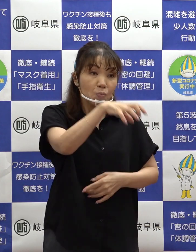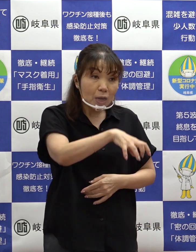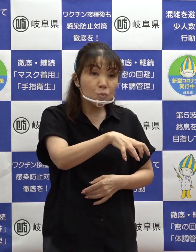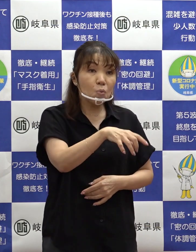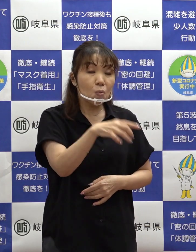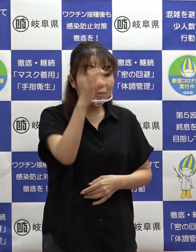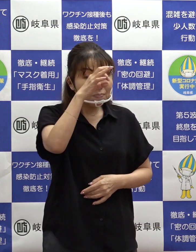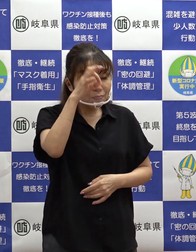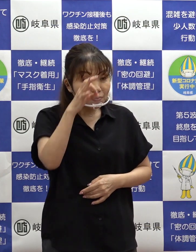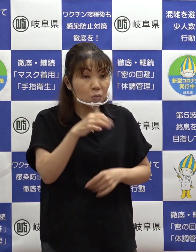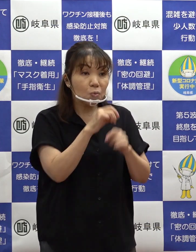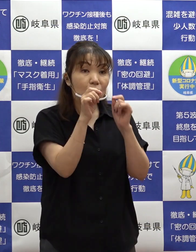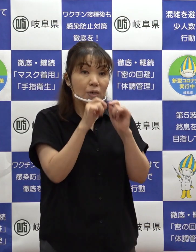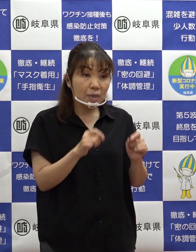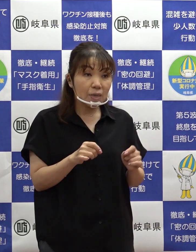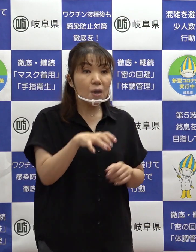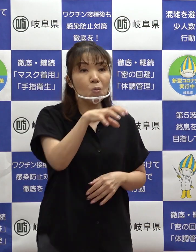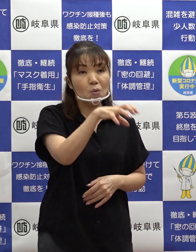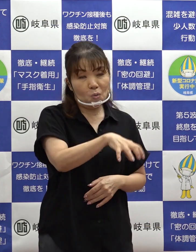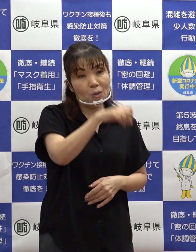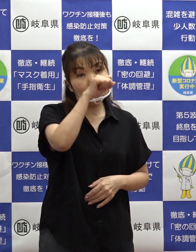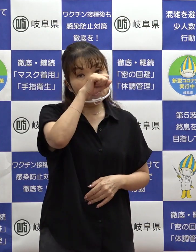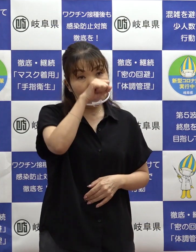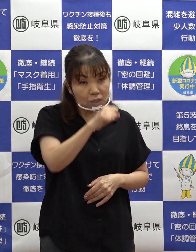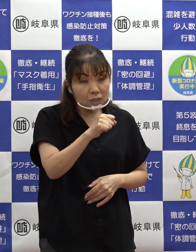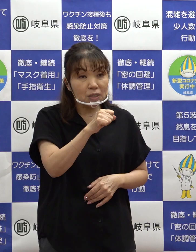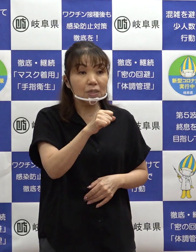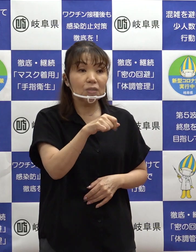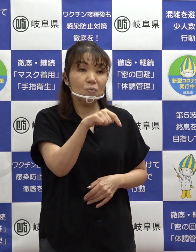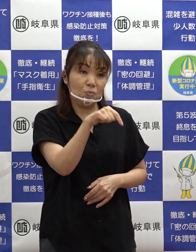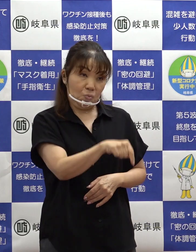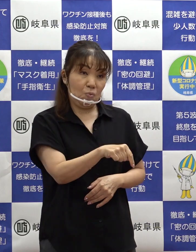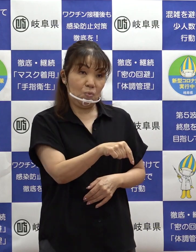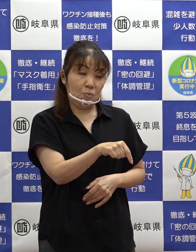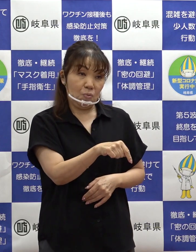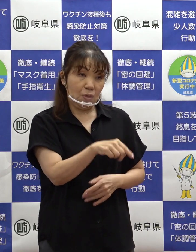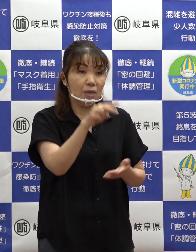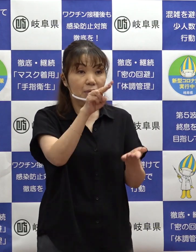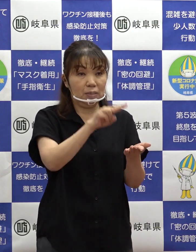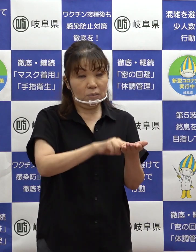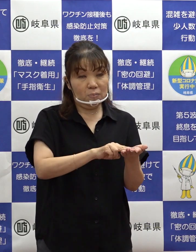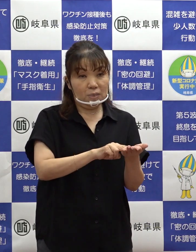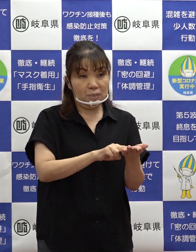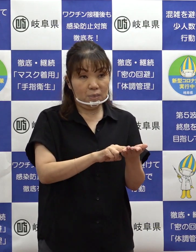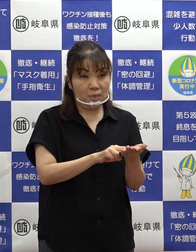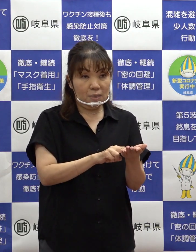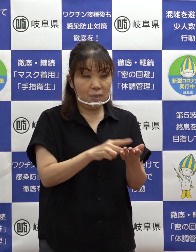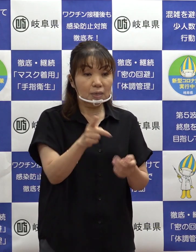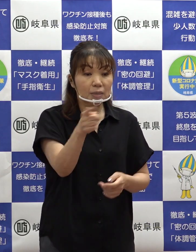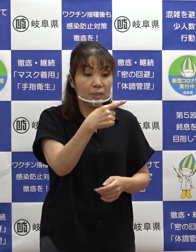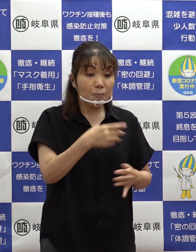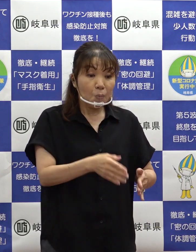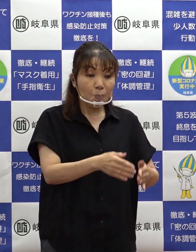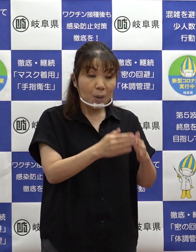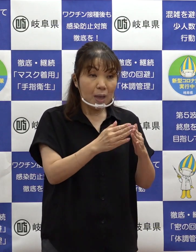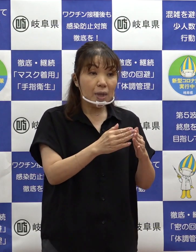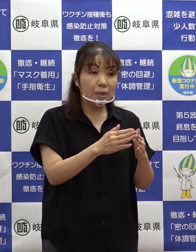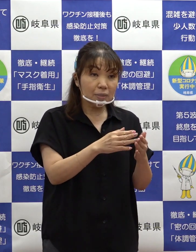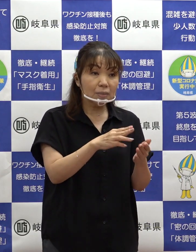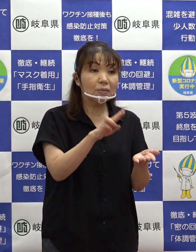として、この場所が差し当たりまず第1号として、抑えることができたということ